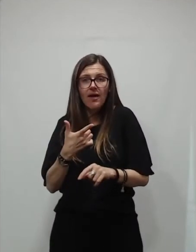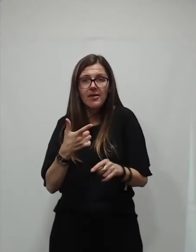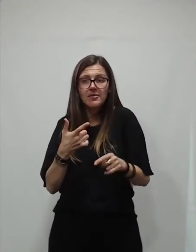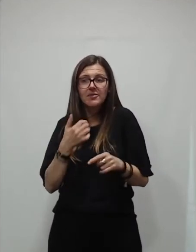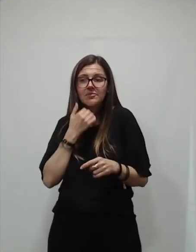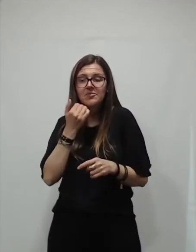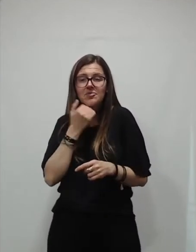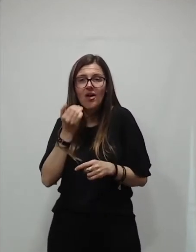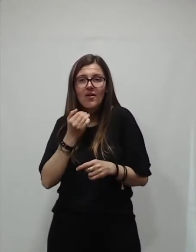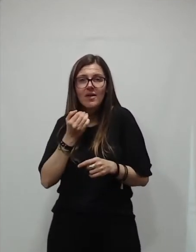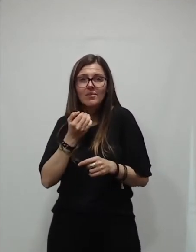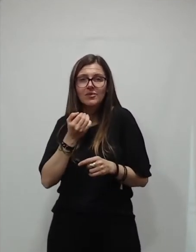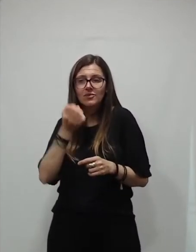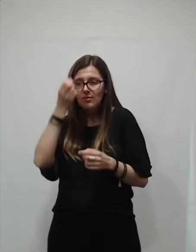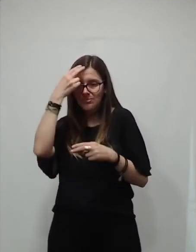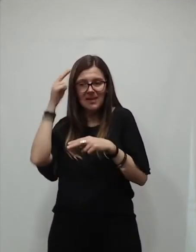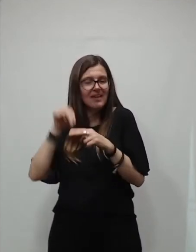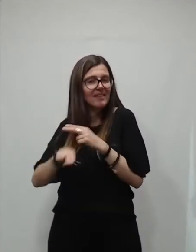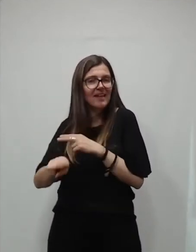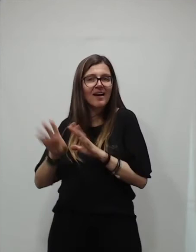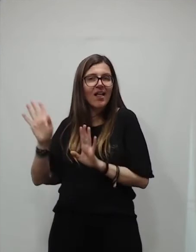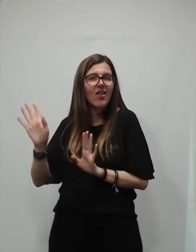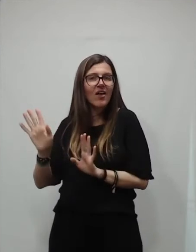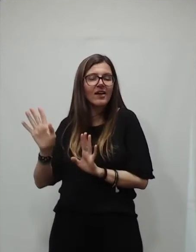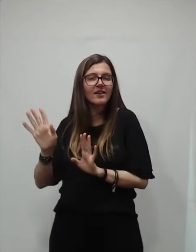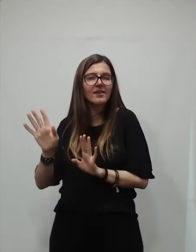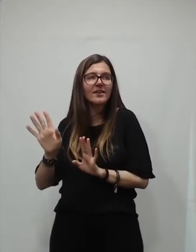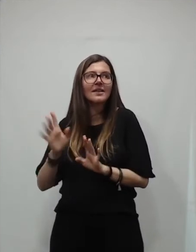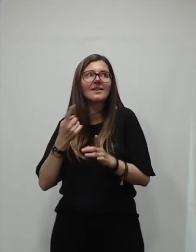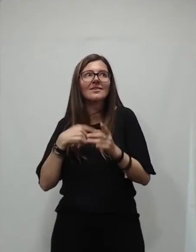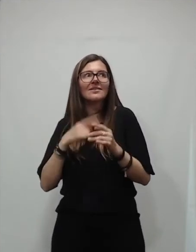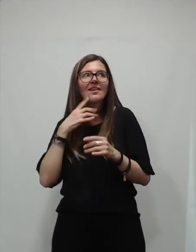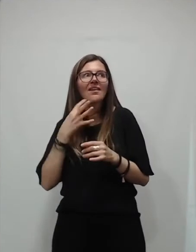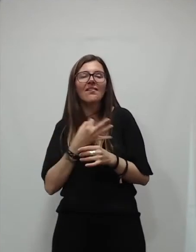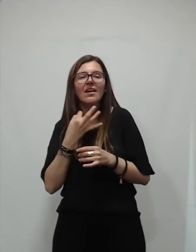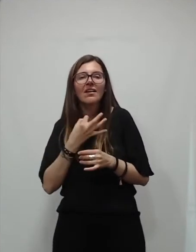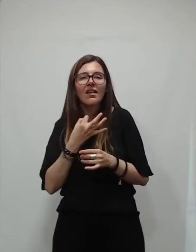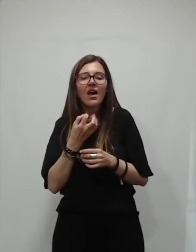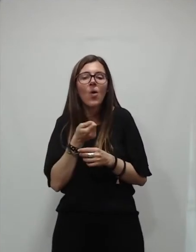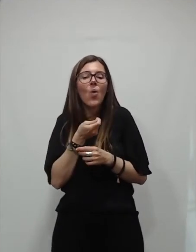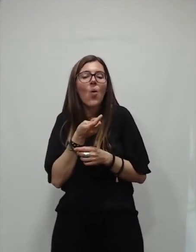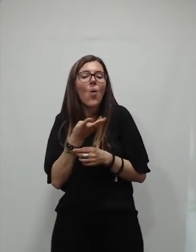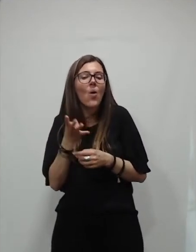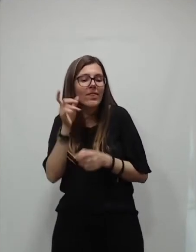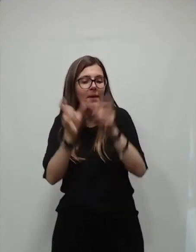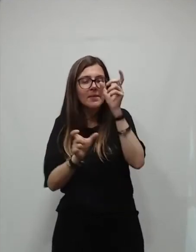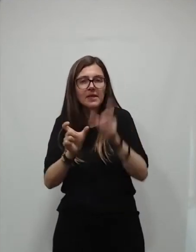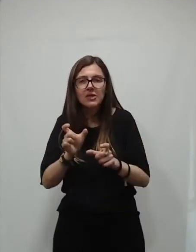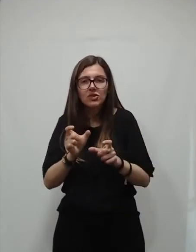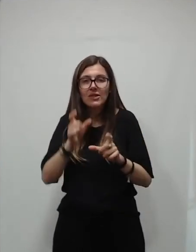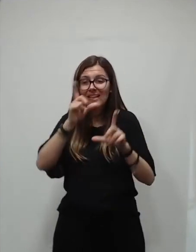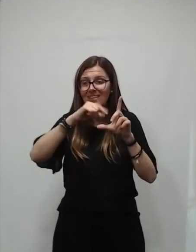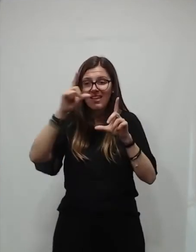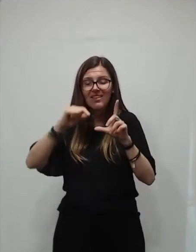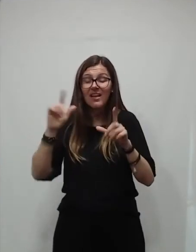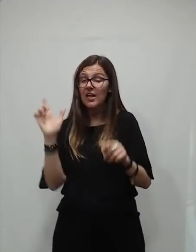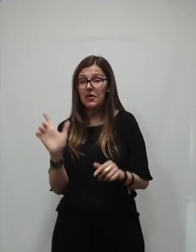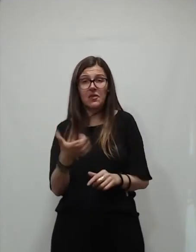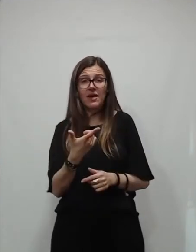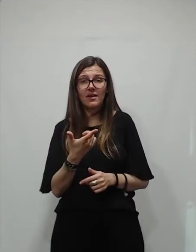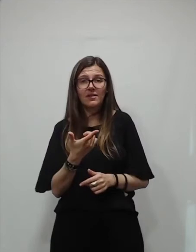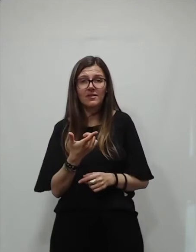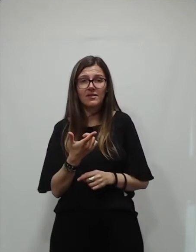situaciones, a cuántas situaciones nos estamos enfrentando, cuántas personas se encuentran cumpliendo medidas de seguridad curativa